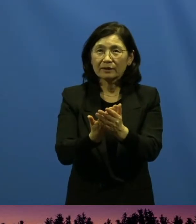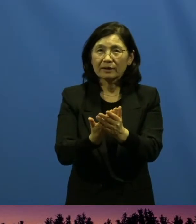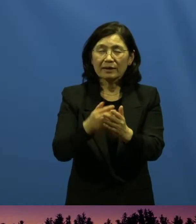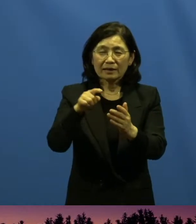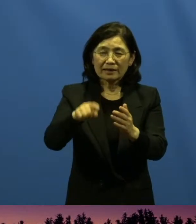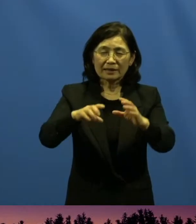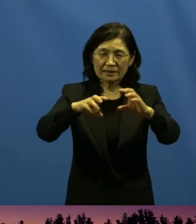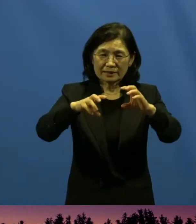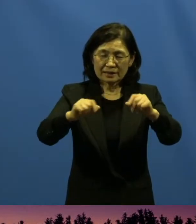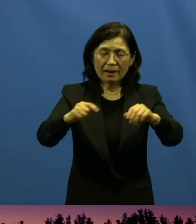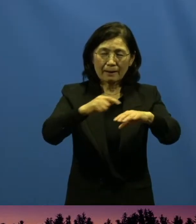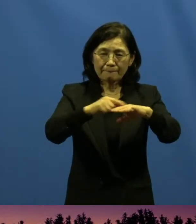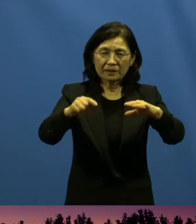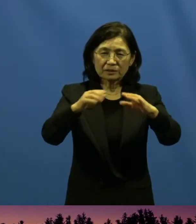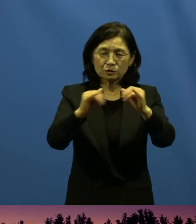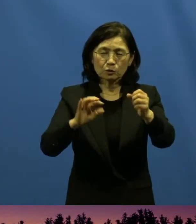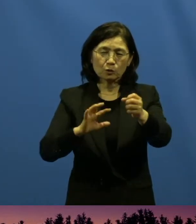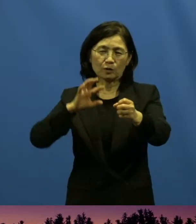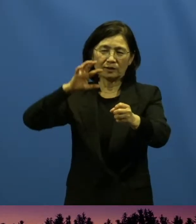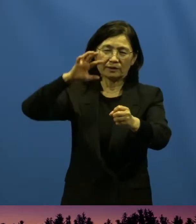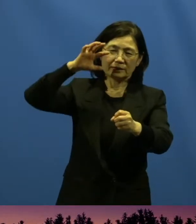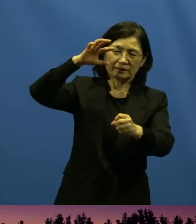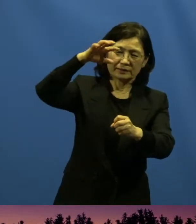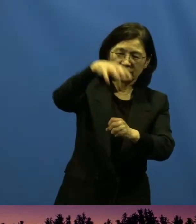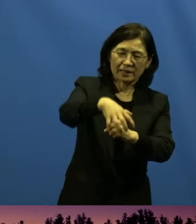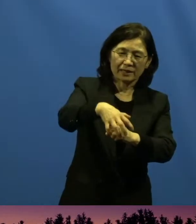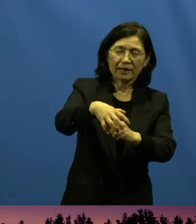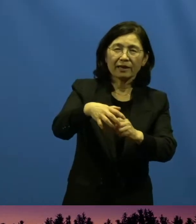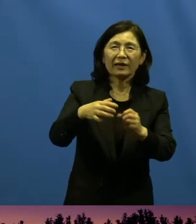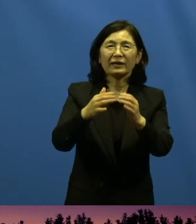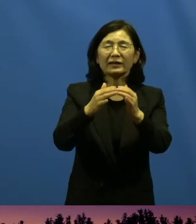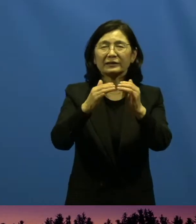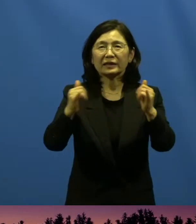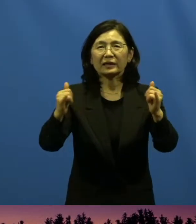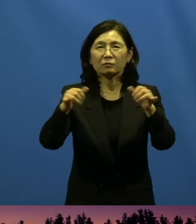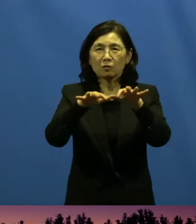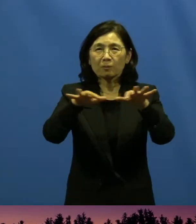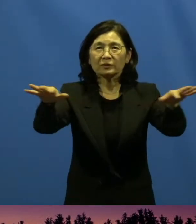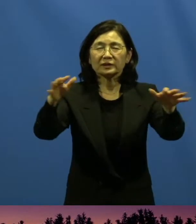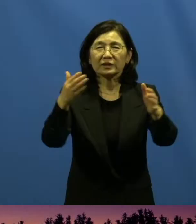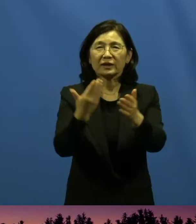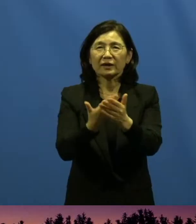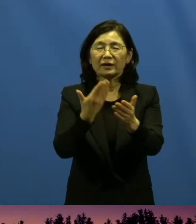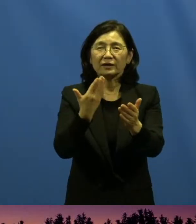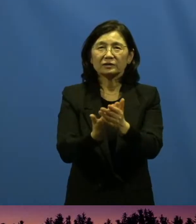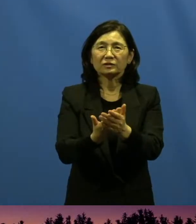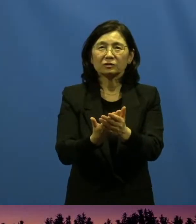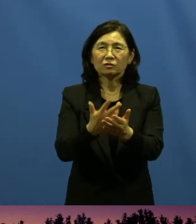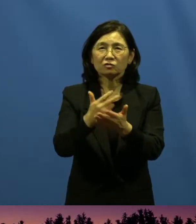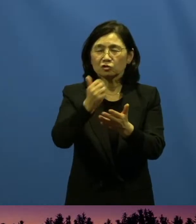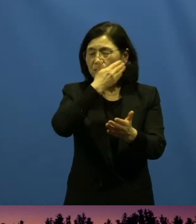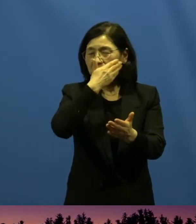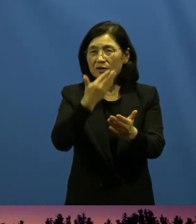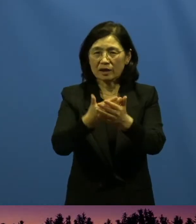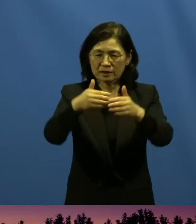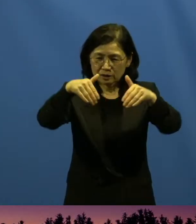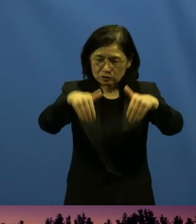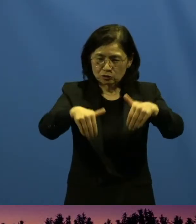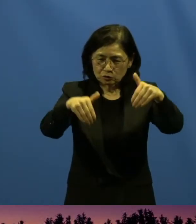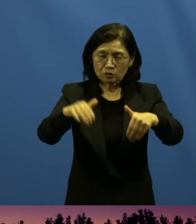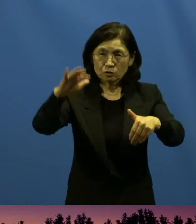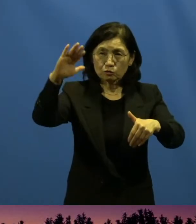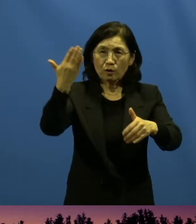열방에 하나님의 사람들 일어나게 하여 주시옵소서. 여기에 하나님의 귀한 종들도 나게 하여 주시옵소서.